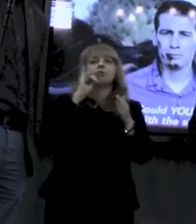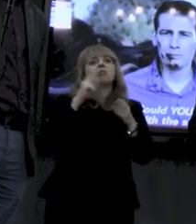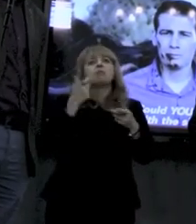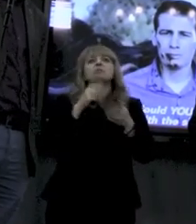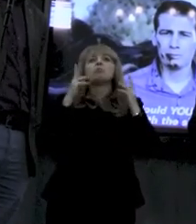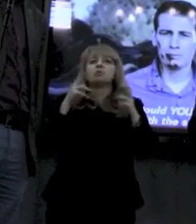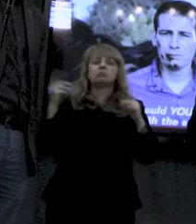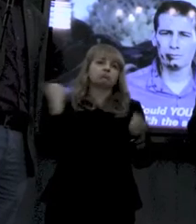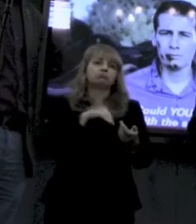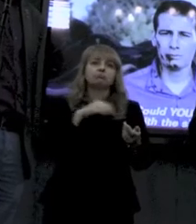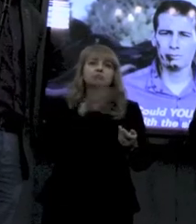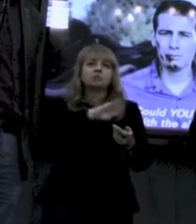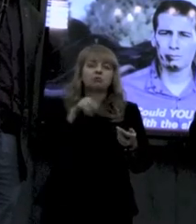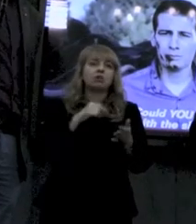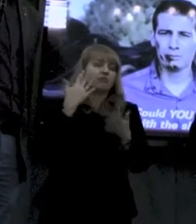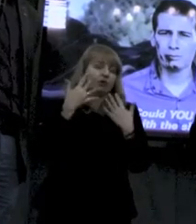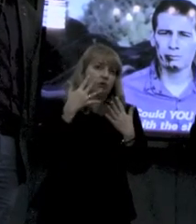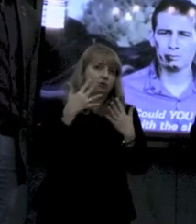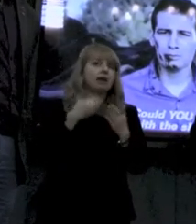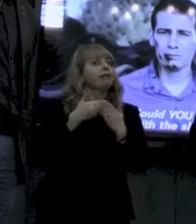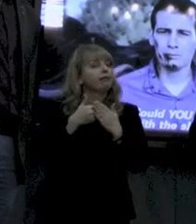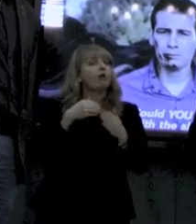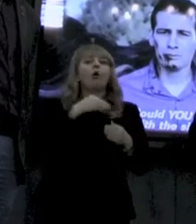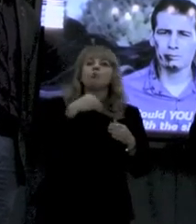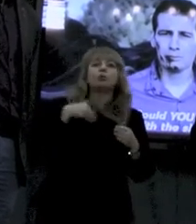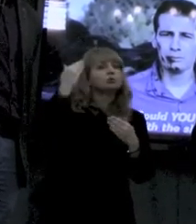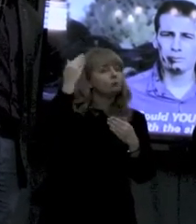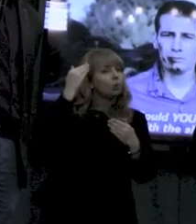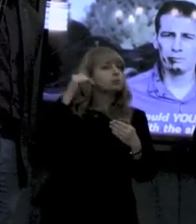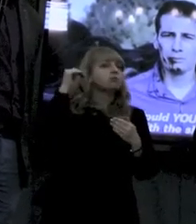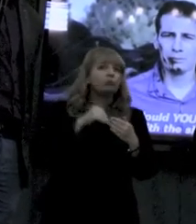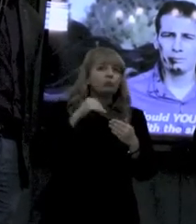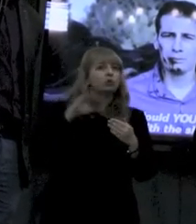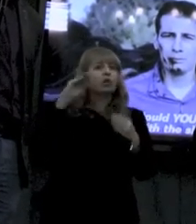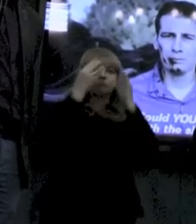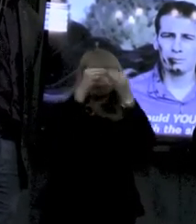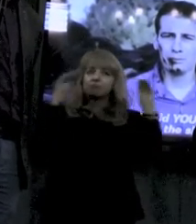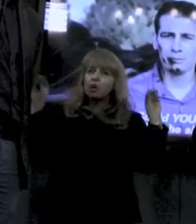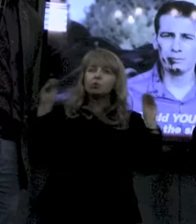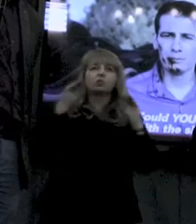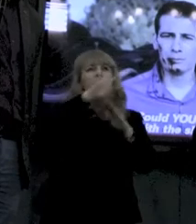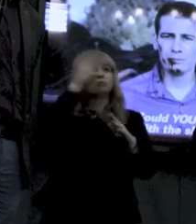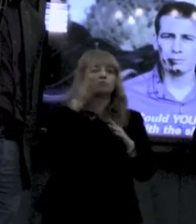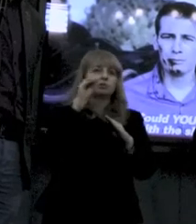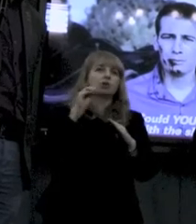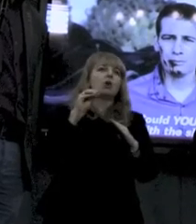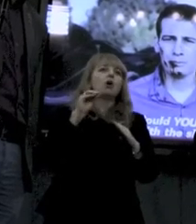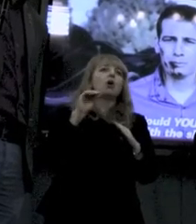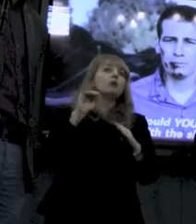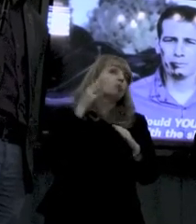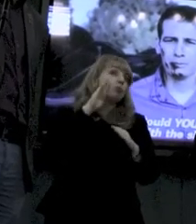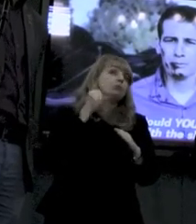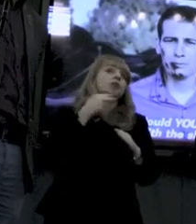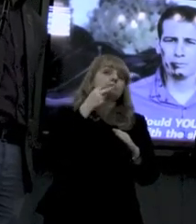do tego, że polskie społeczeństwo będzie na takim samym stopniu wyedukowane, jak jest już w tej chwili wyedukowane, jeżeli chodzi o